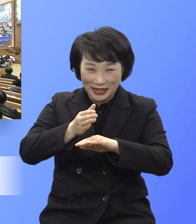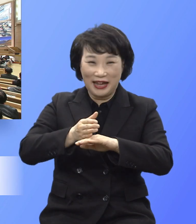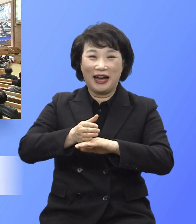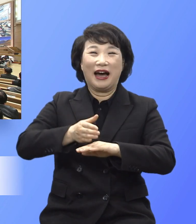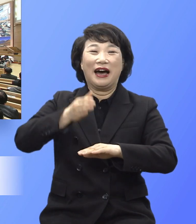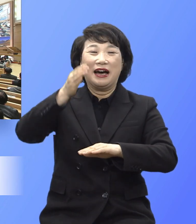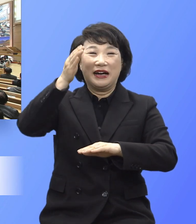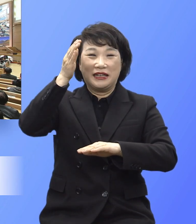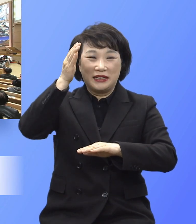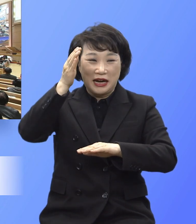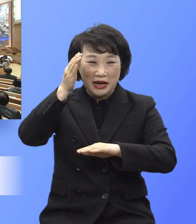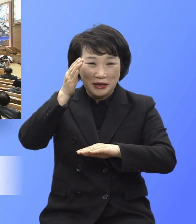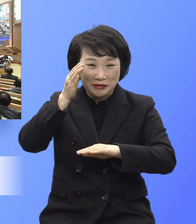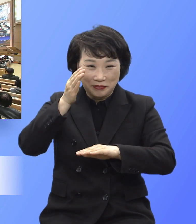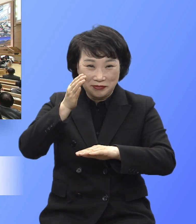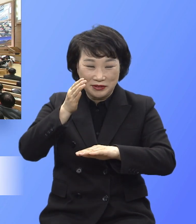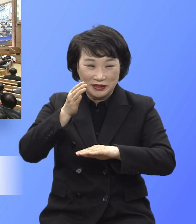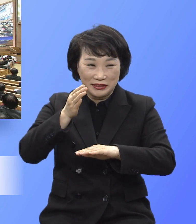감사합니다.